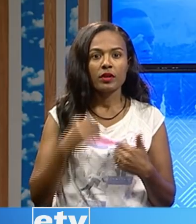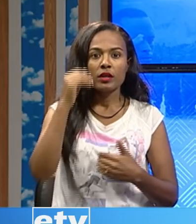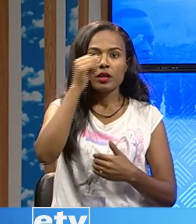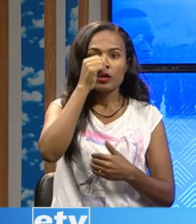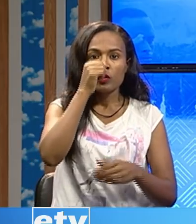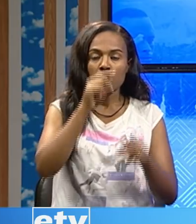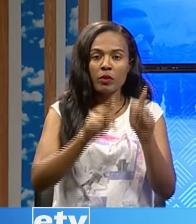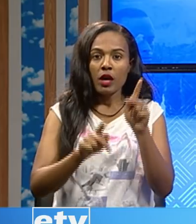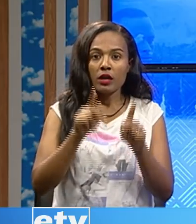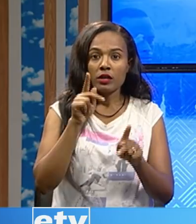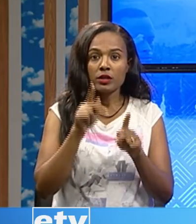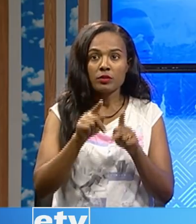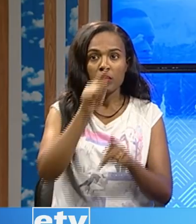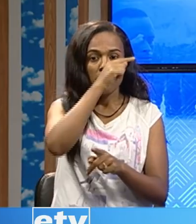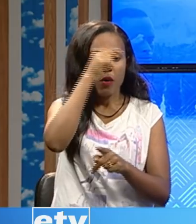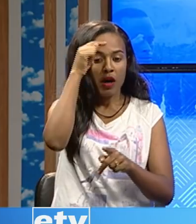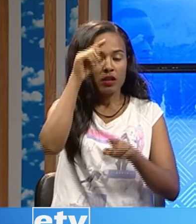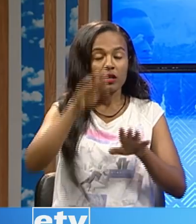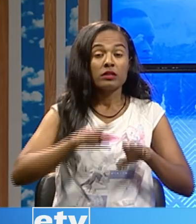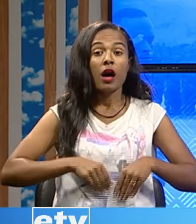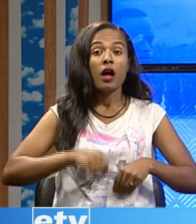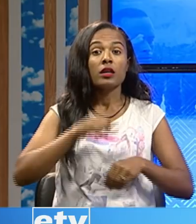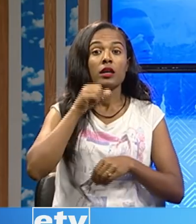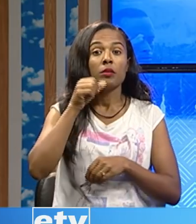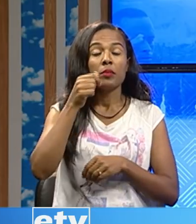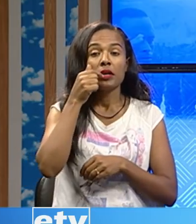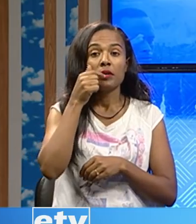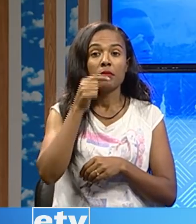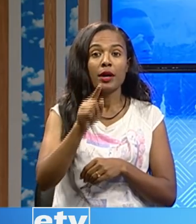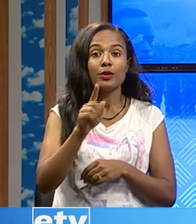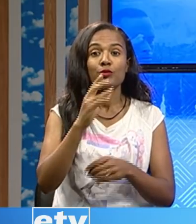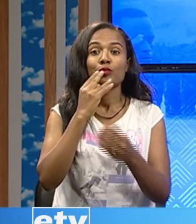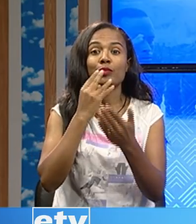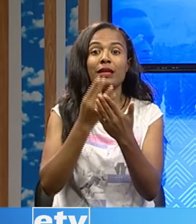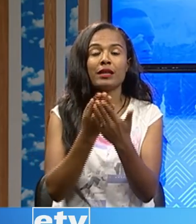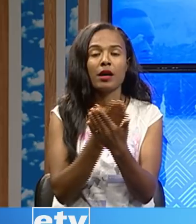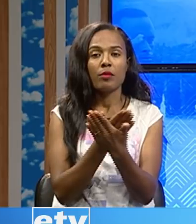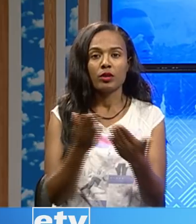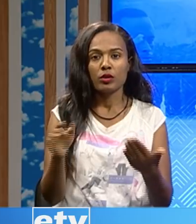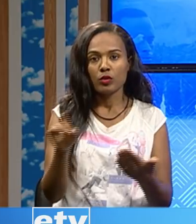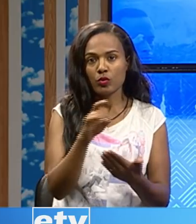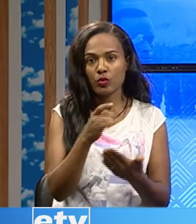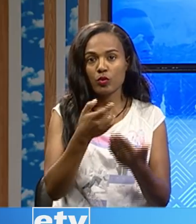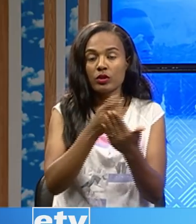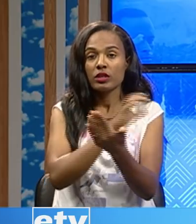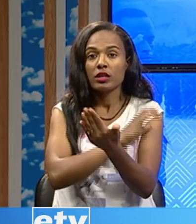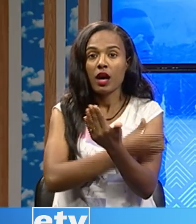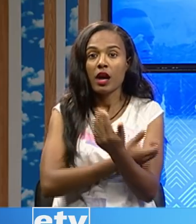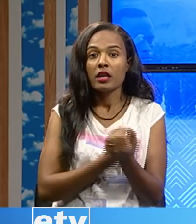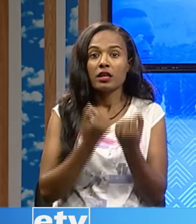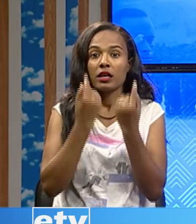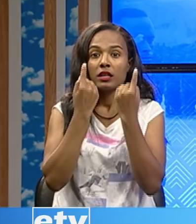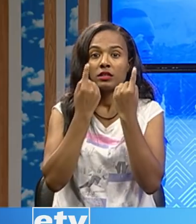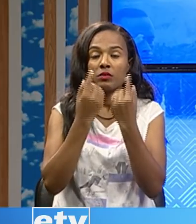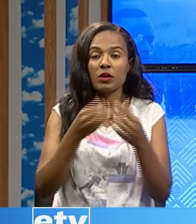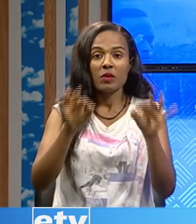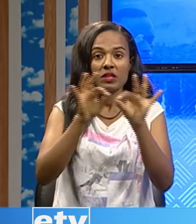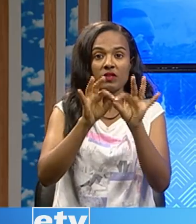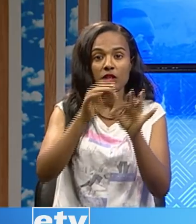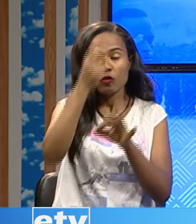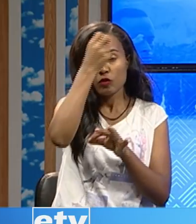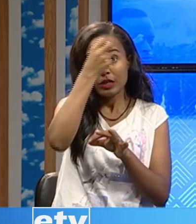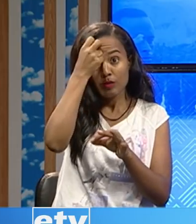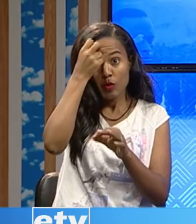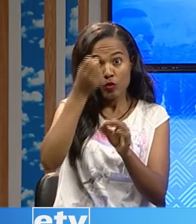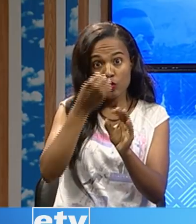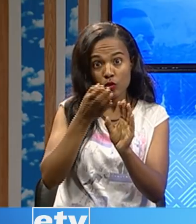የኢትዮጵያ ህዝብ ባርነት አልቀበልም ማለቱ መልካም ነገር ሆኖ ይህ ኃይል ሊገነዘብ የሚያስፈልገው ግን በወሎ ግንባር